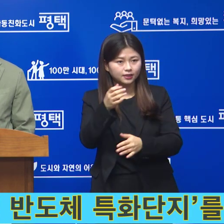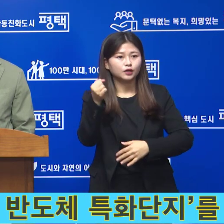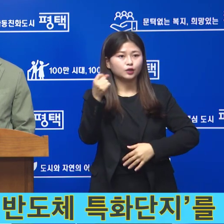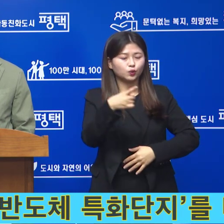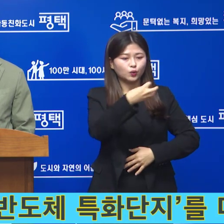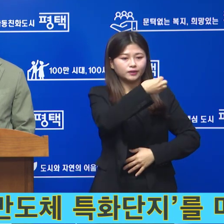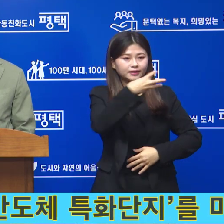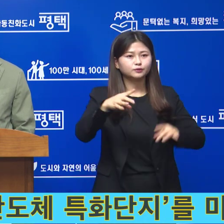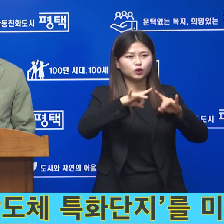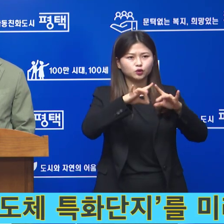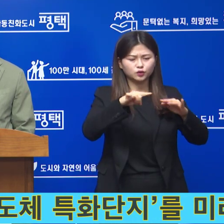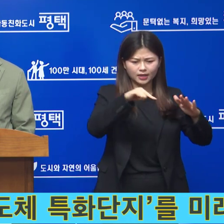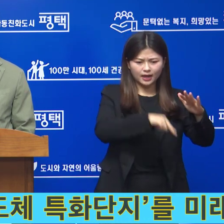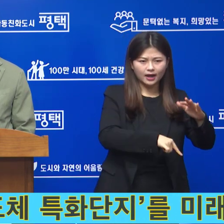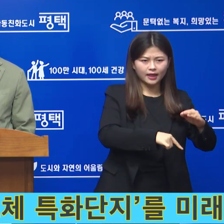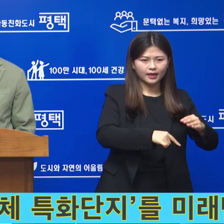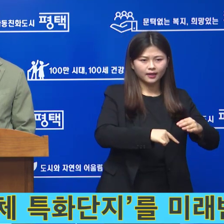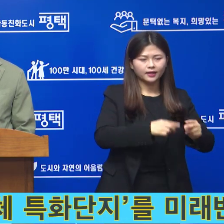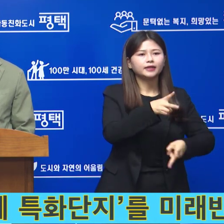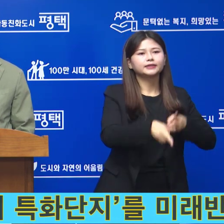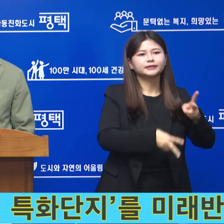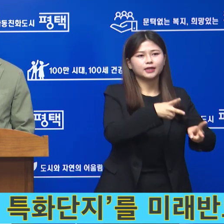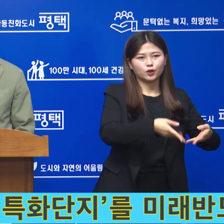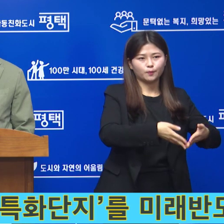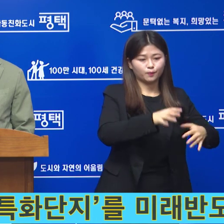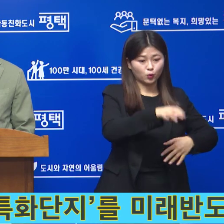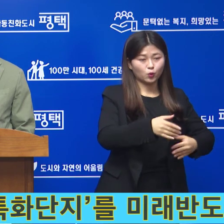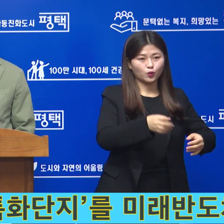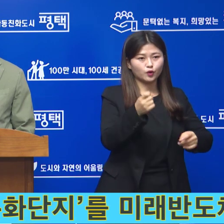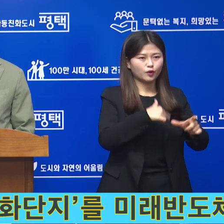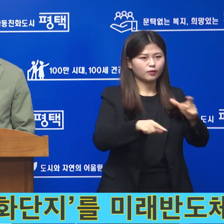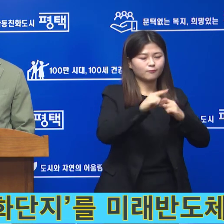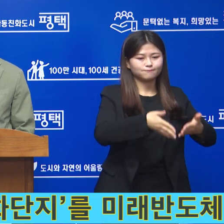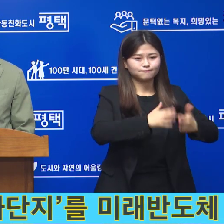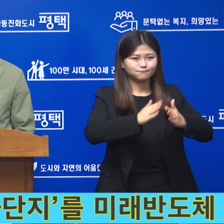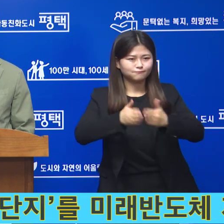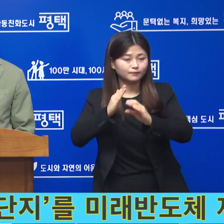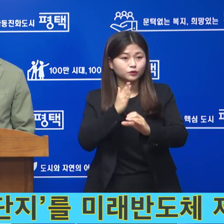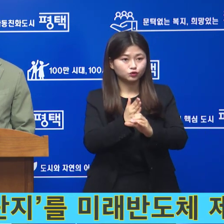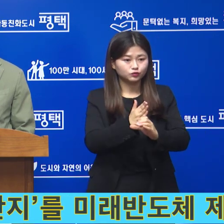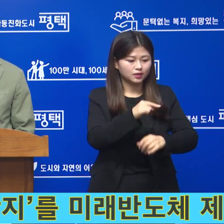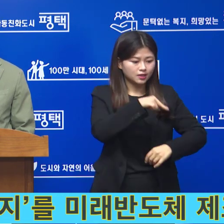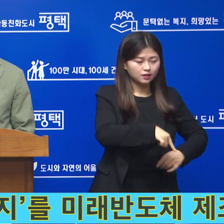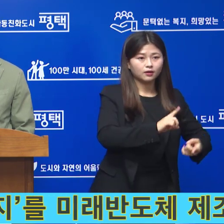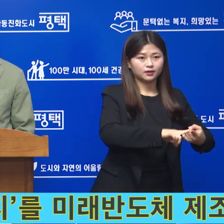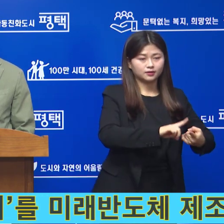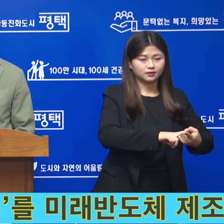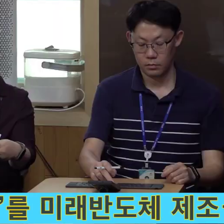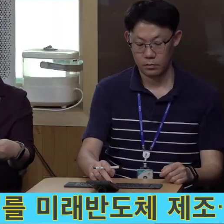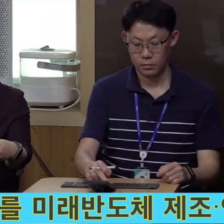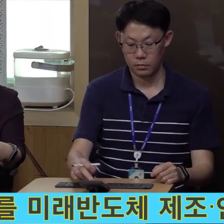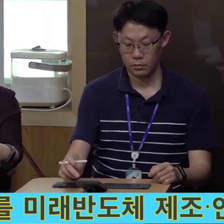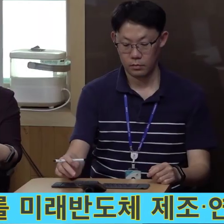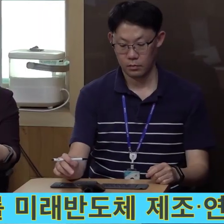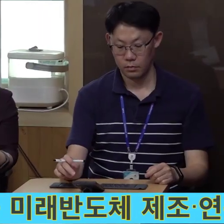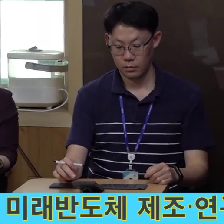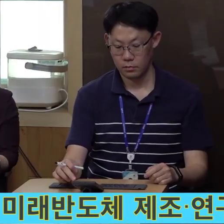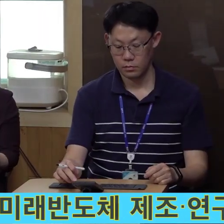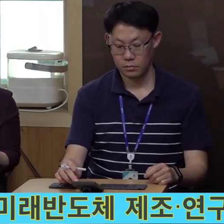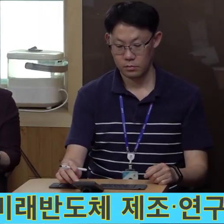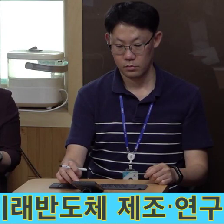아래 저희가 산업단지를 추가로 지금 조성하고 있는데 이 지역을 저희들이 신속하게 반도체 소부장